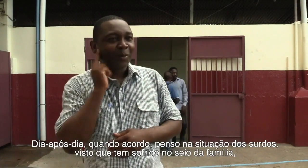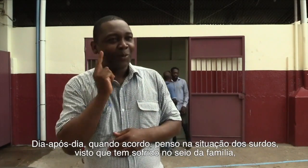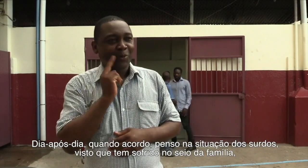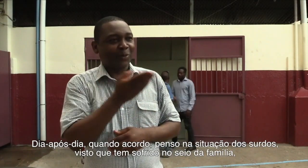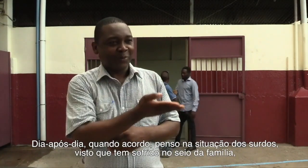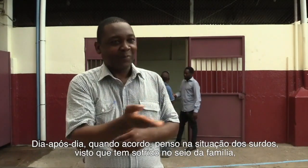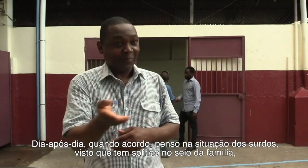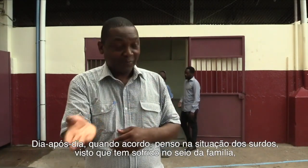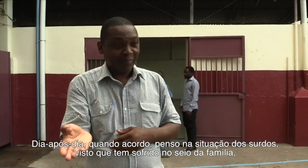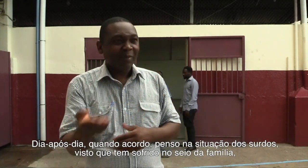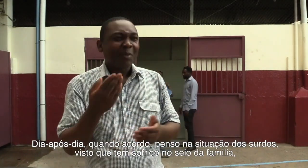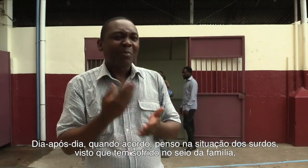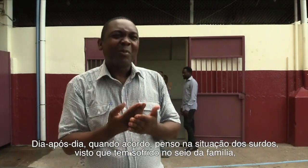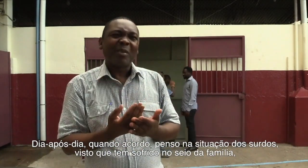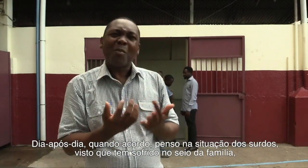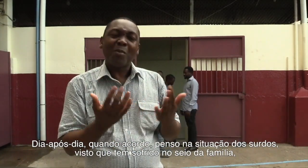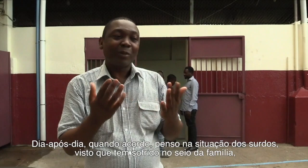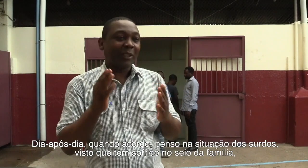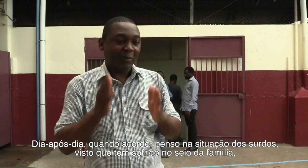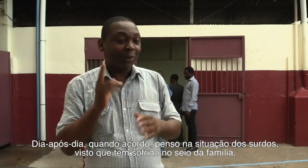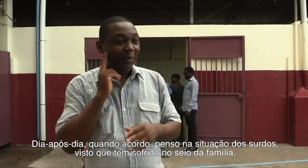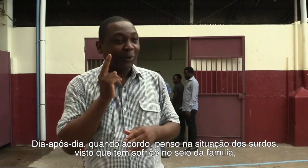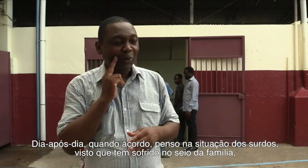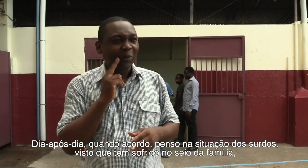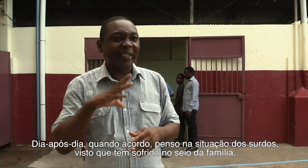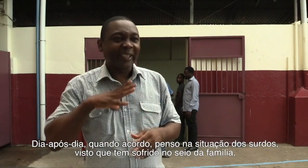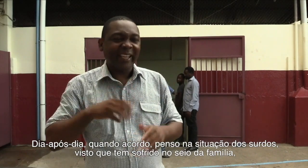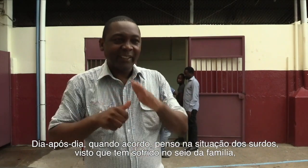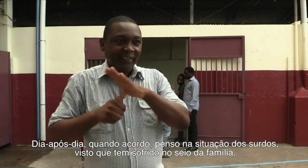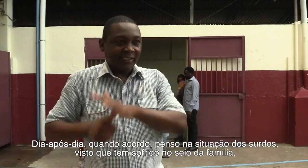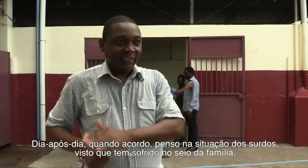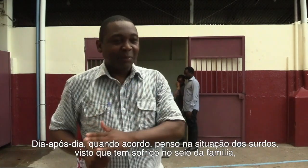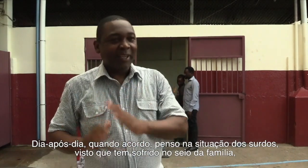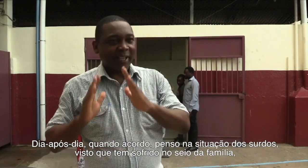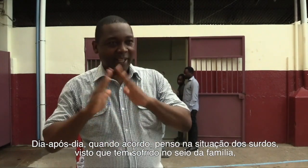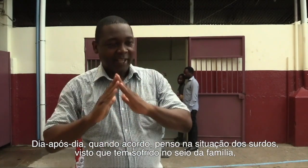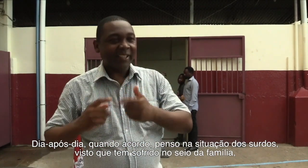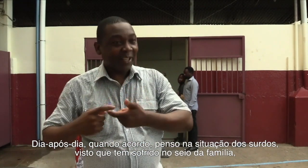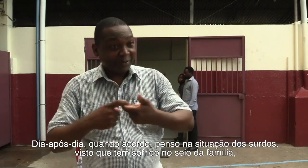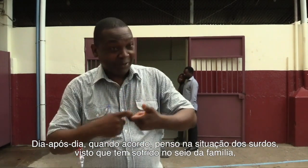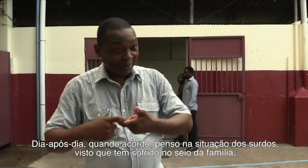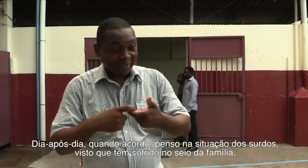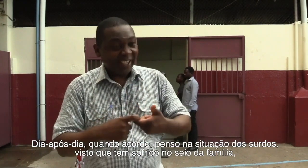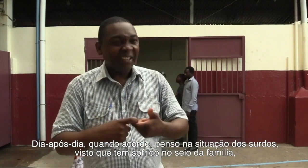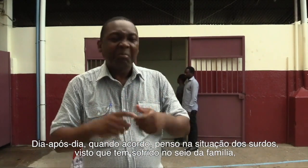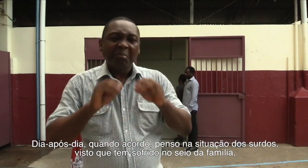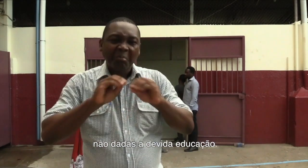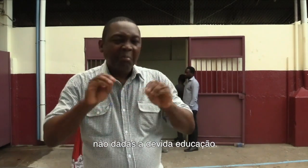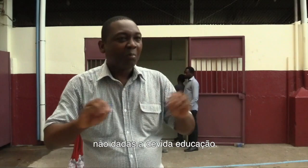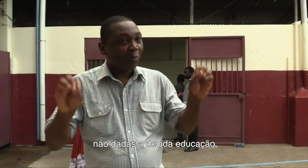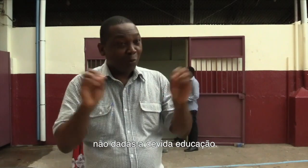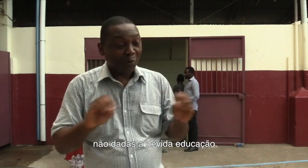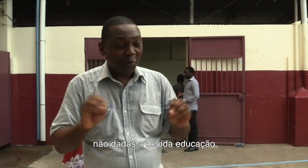acordo, penso na situação dos surdos, visto que têm sofrido discriminação no seio da família.